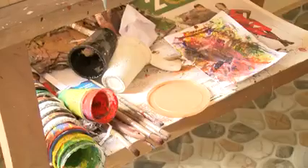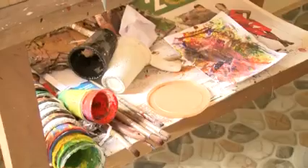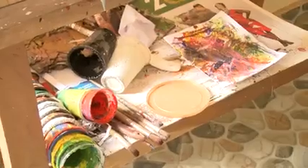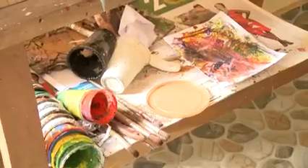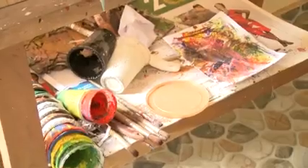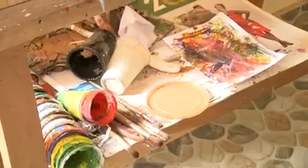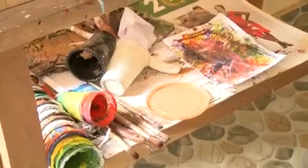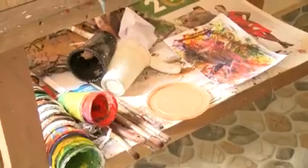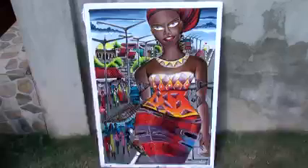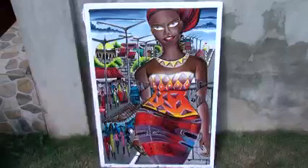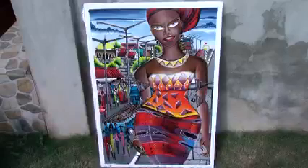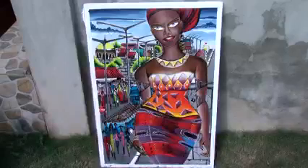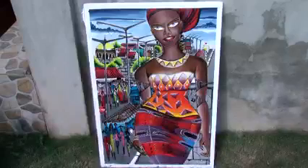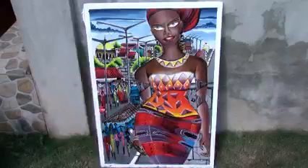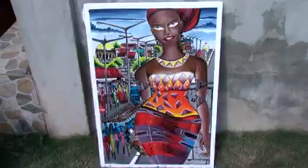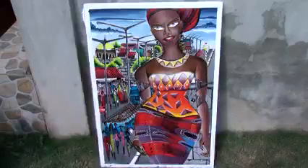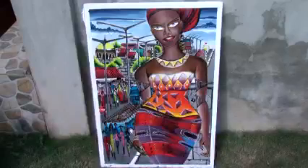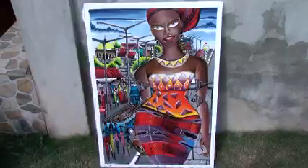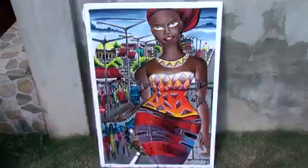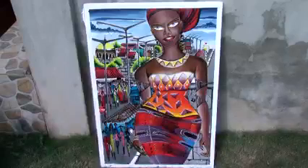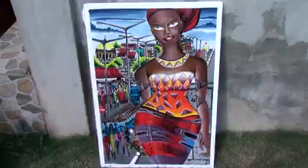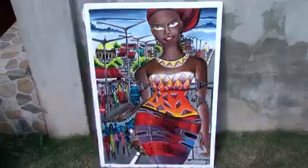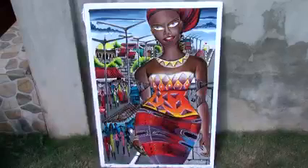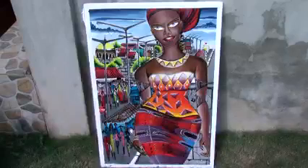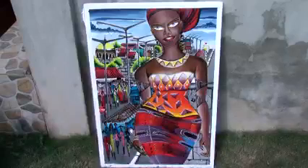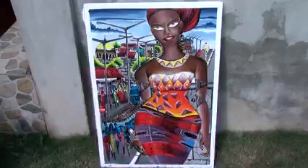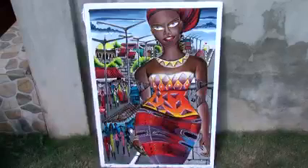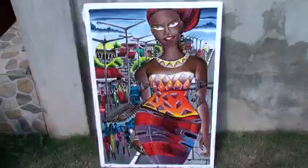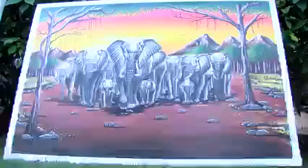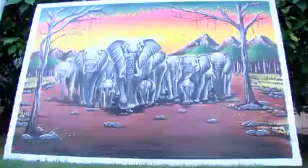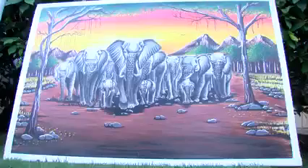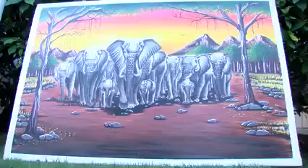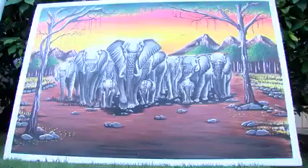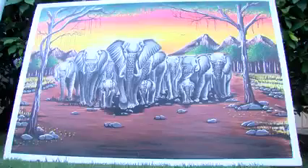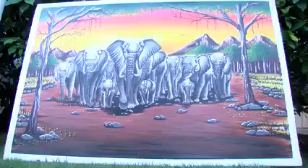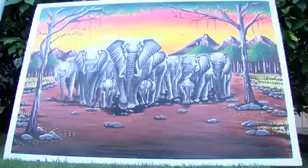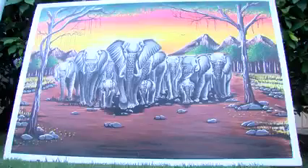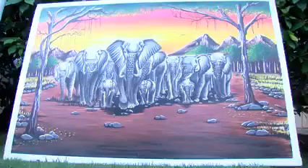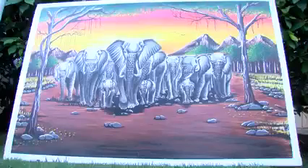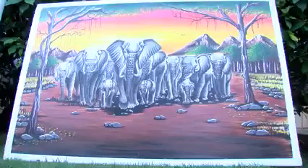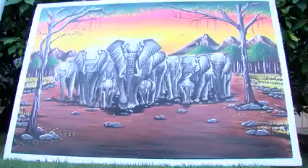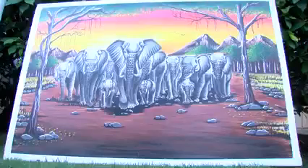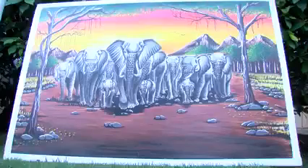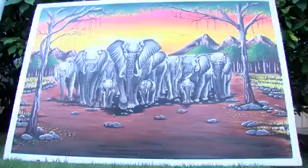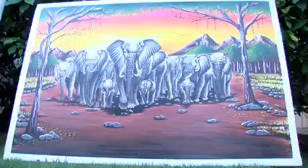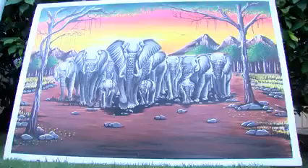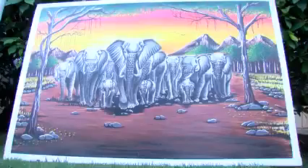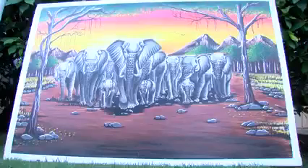sur des tableaux, présentant divers décors, l'art contemporain, c'est tout ce qui l'occupe. Mais d'où lui vient